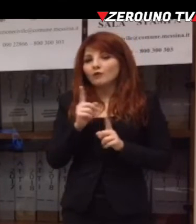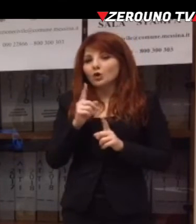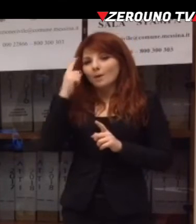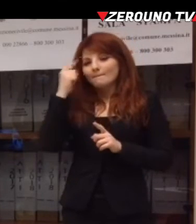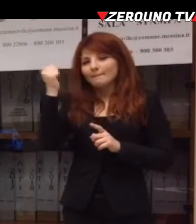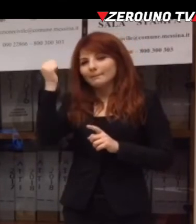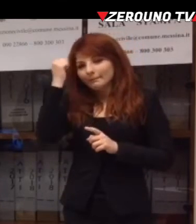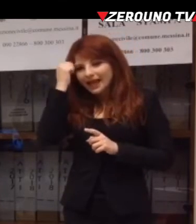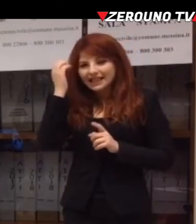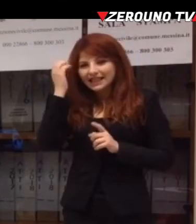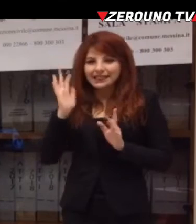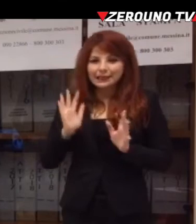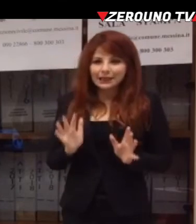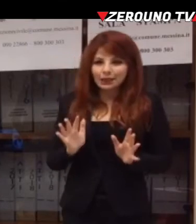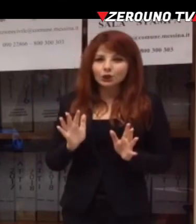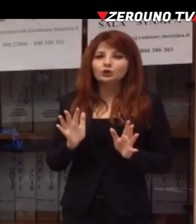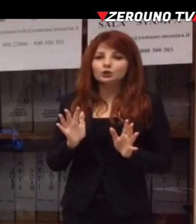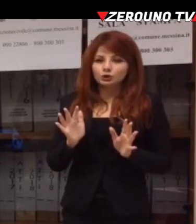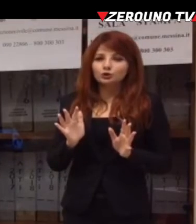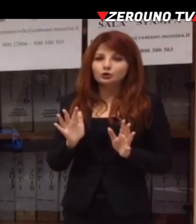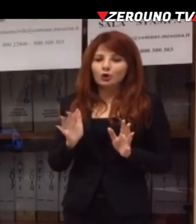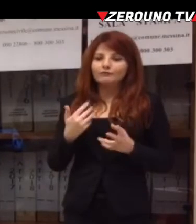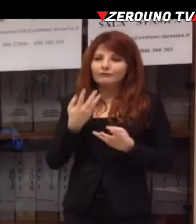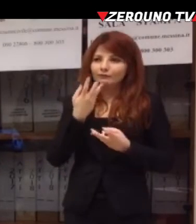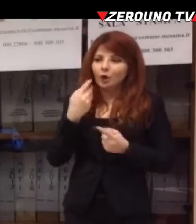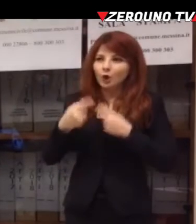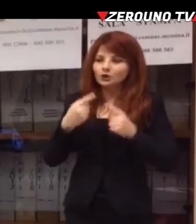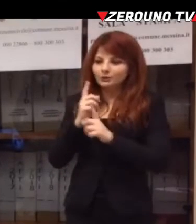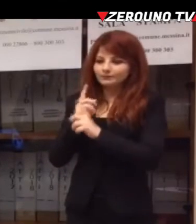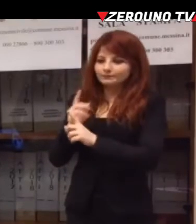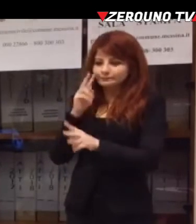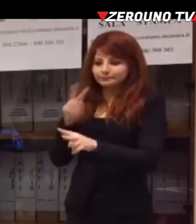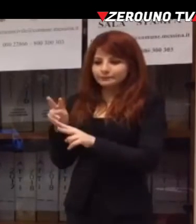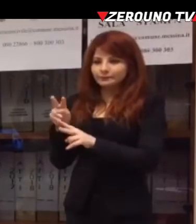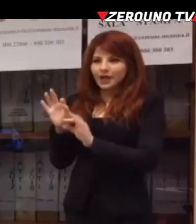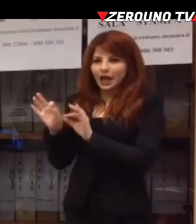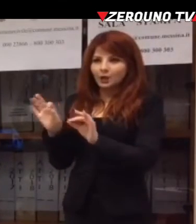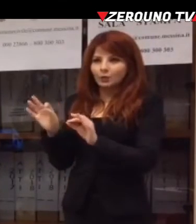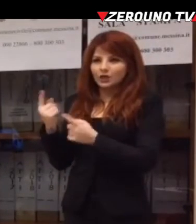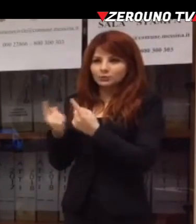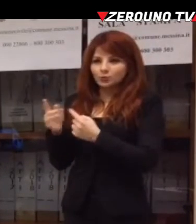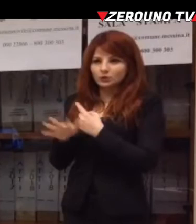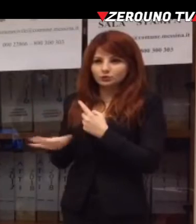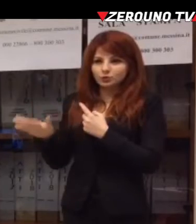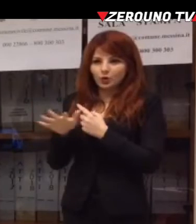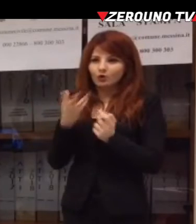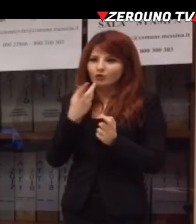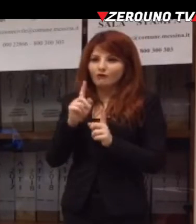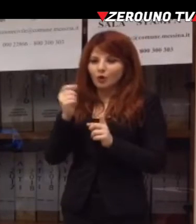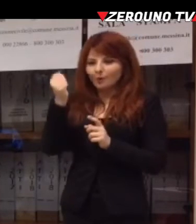quando ancora ero in tempo certe dinamiche, quindi mi fermerò per una settimana